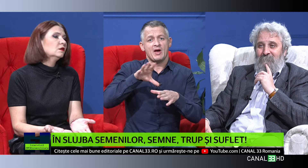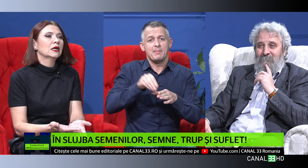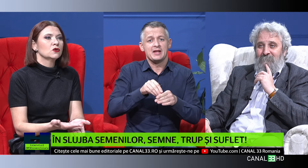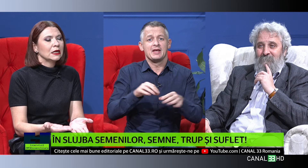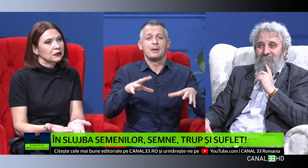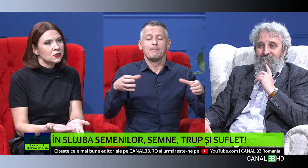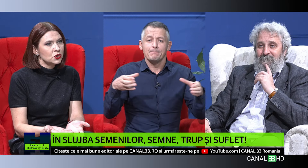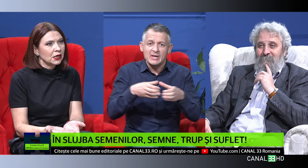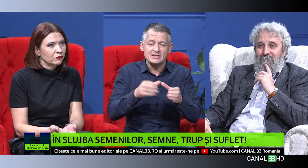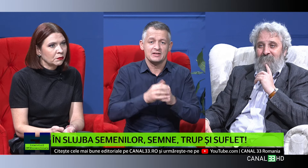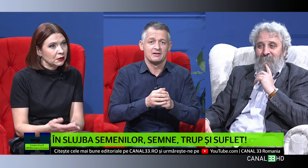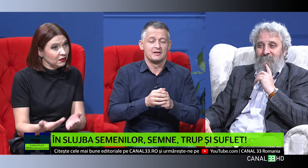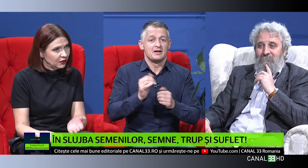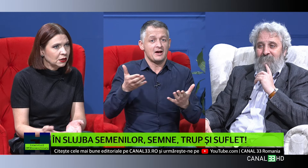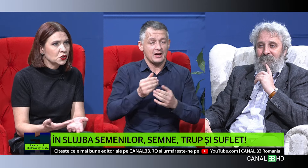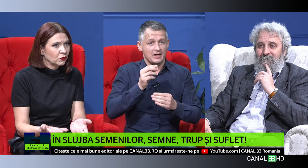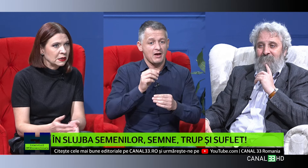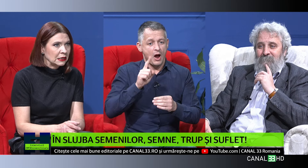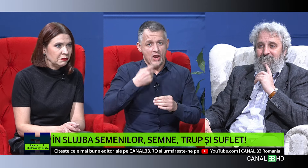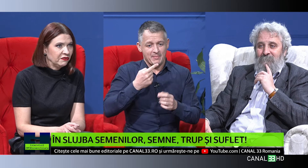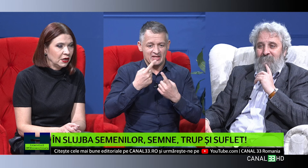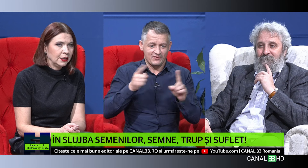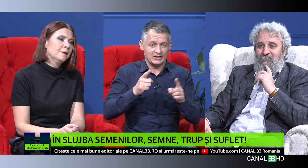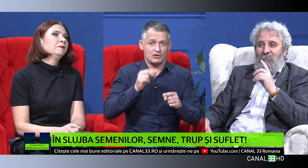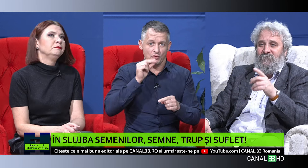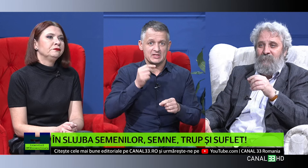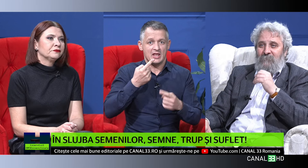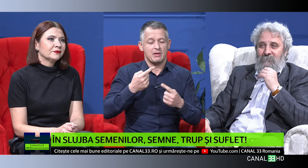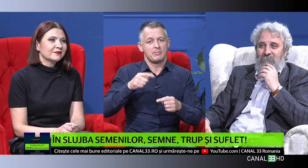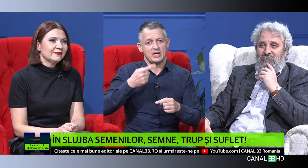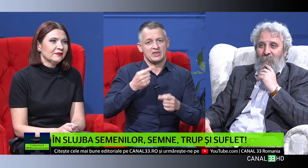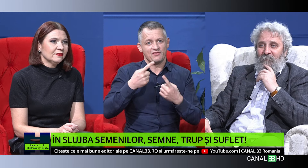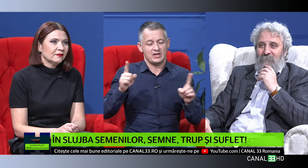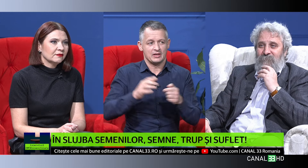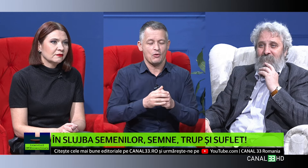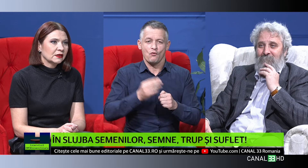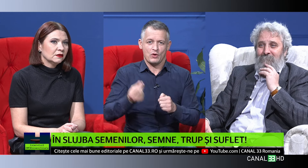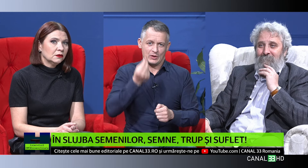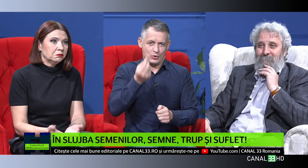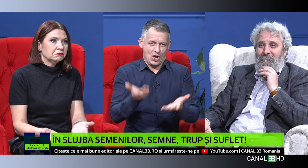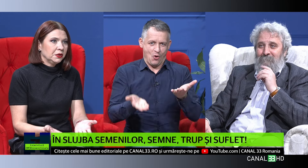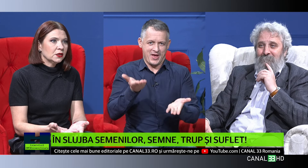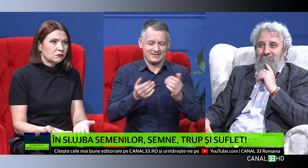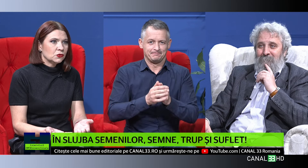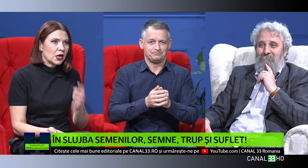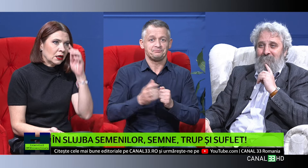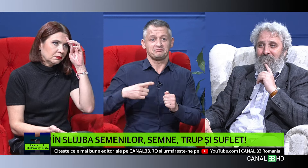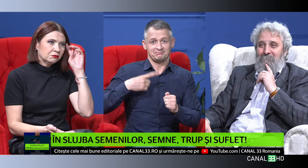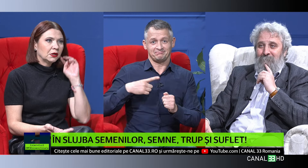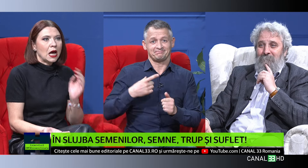sunt de naționalități și care diferite și vorbesc limbi diferite. Foarte bună comparație. E cea